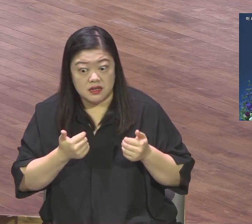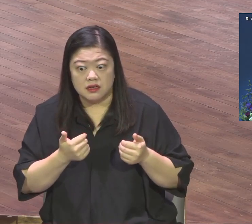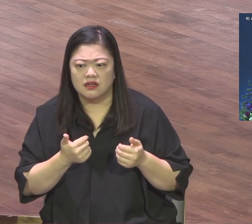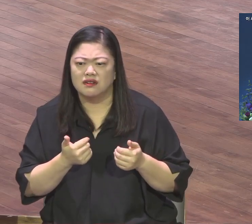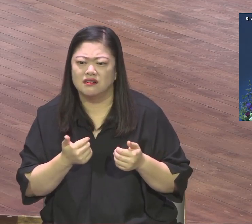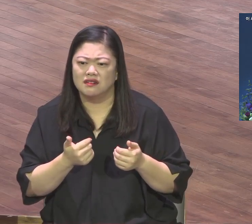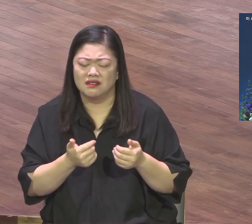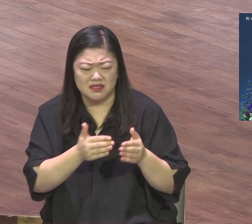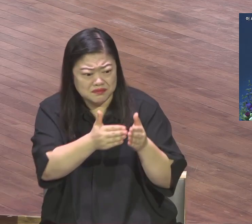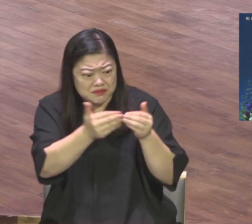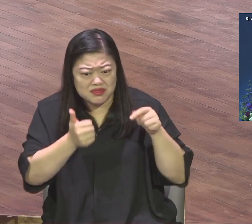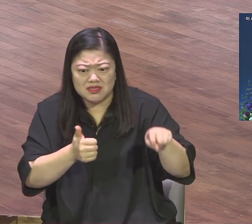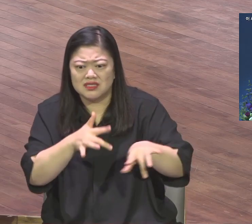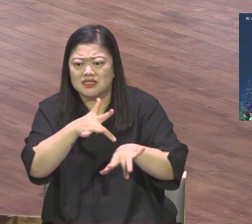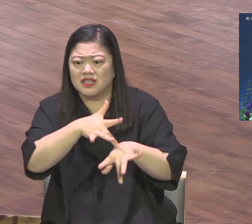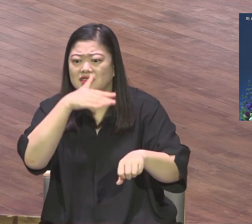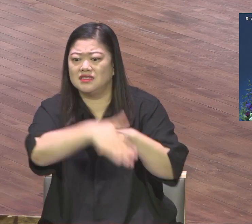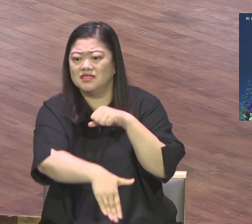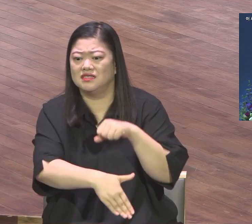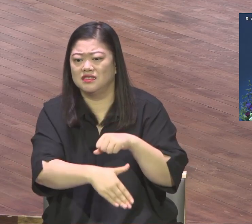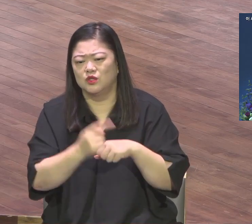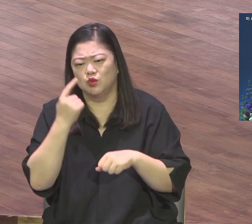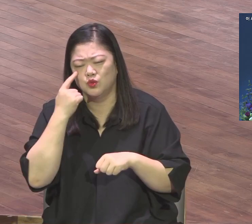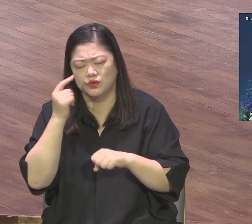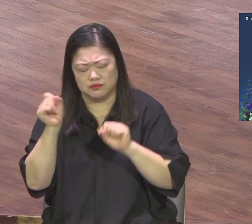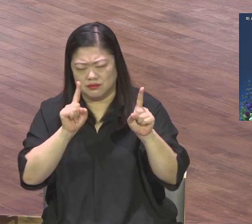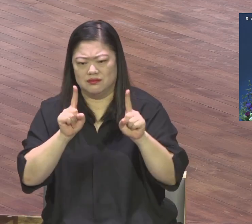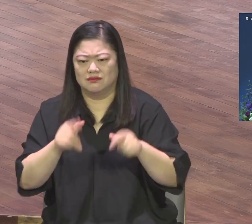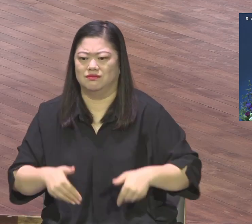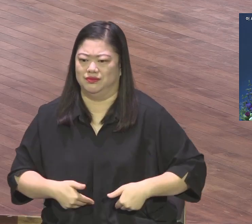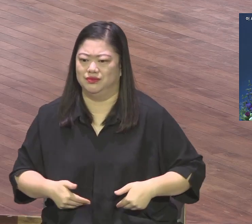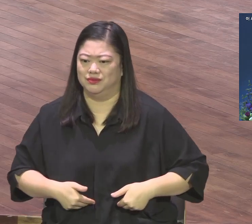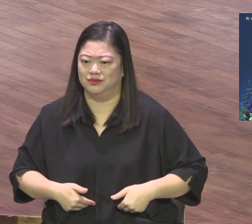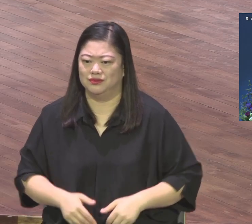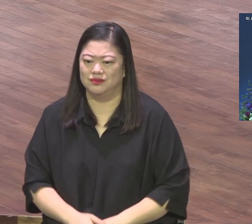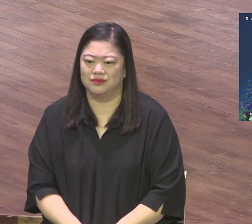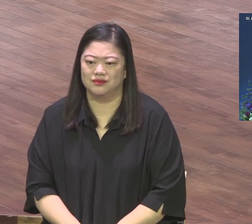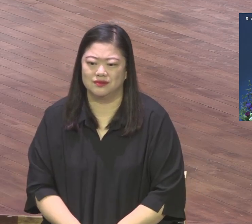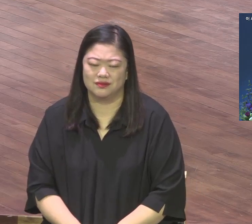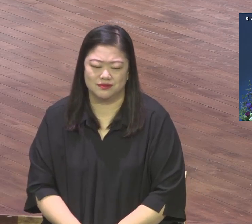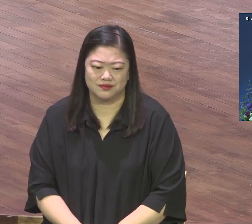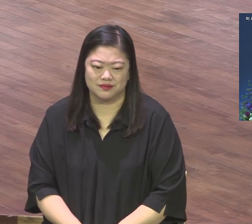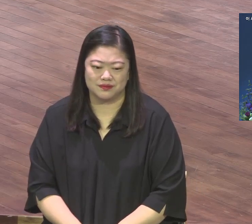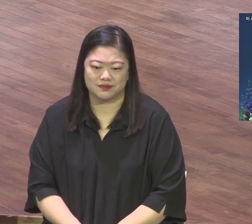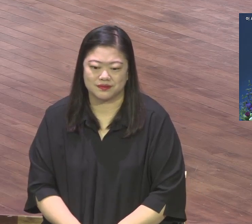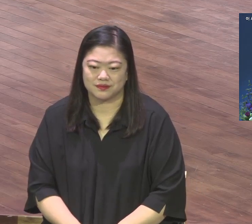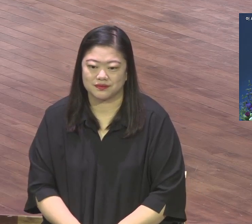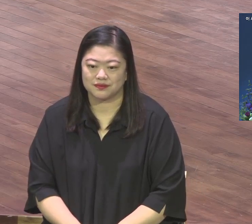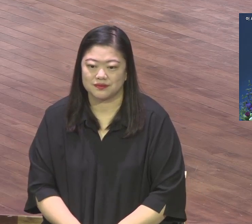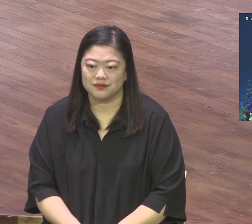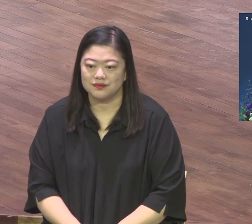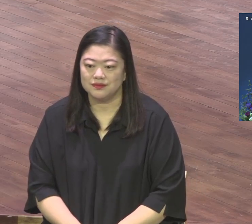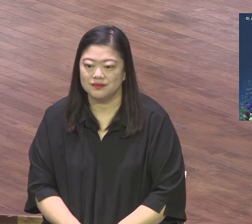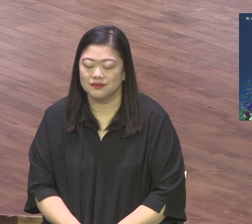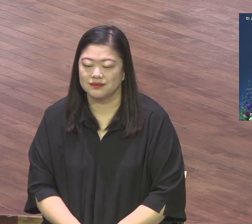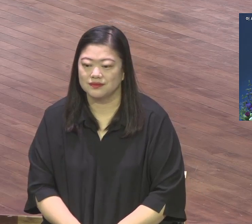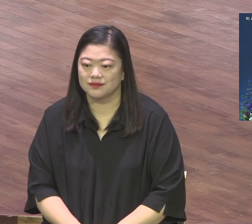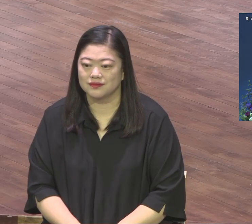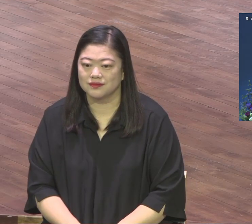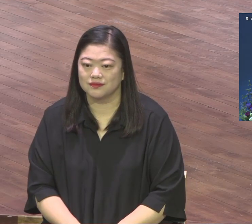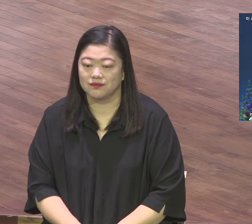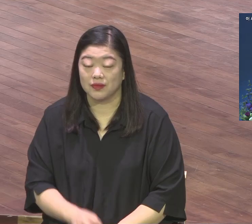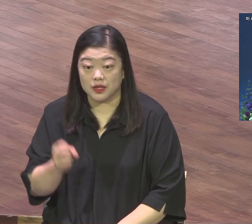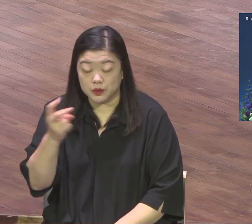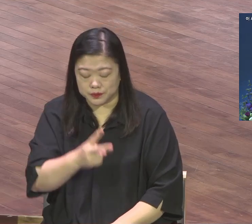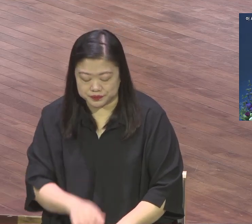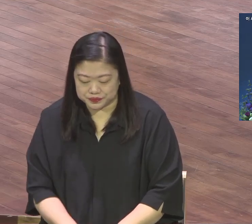그 모습 그대로. 아, 비단 당신뿐만 아니지요. 지금 또 우리 이 3단체가